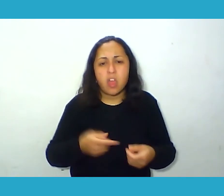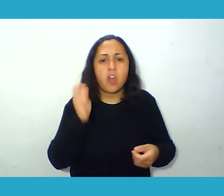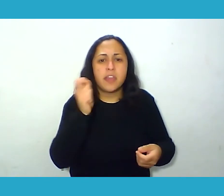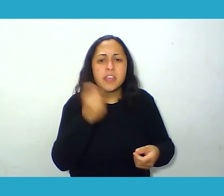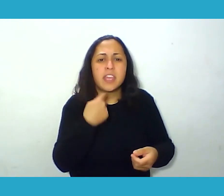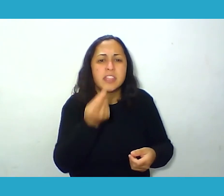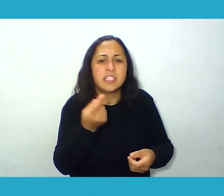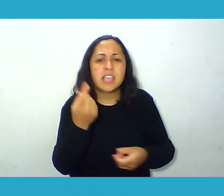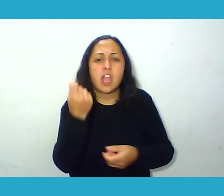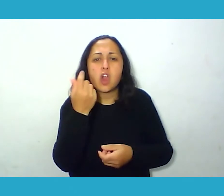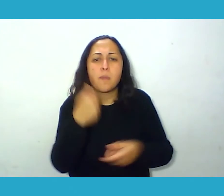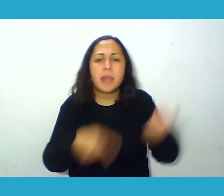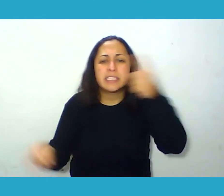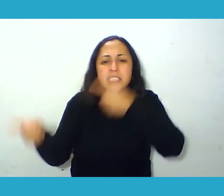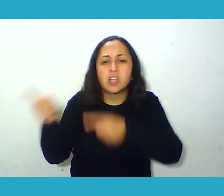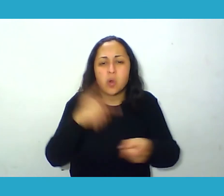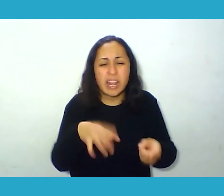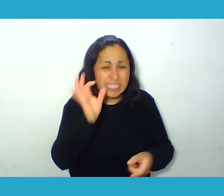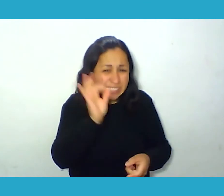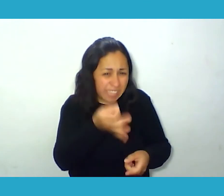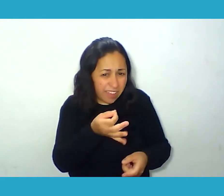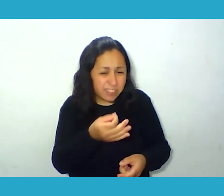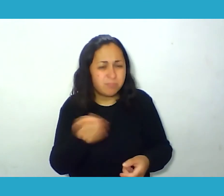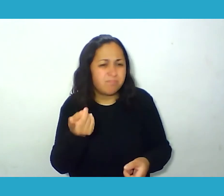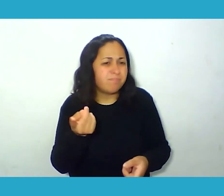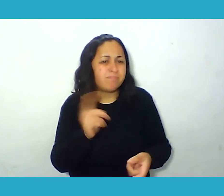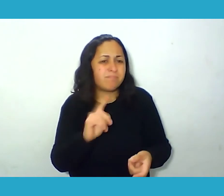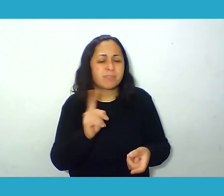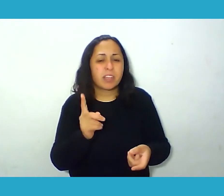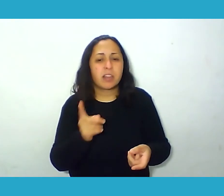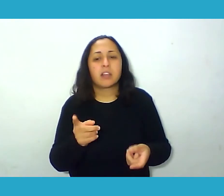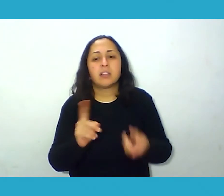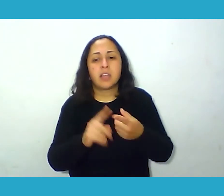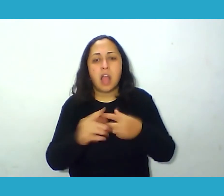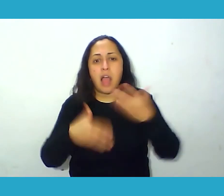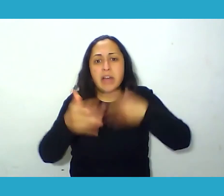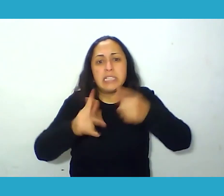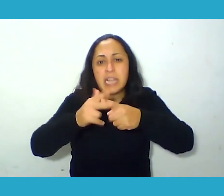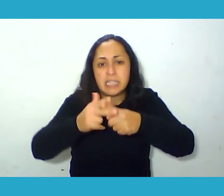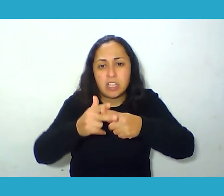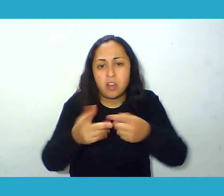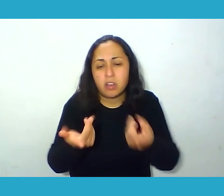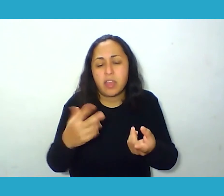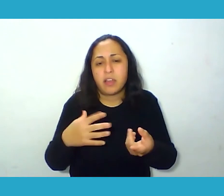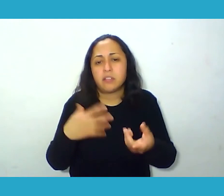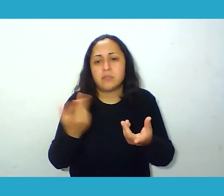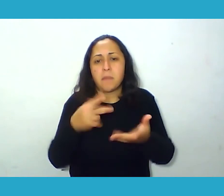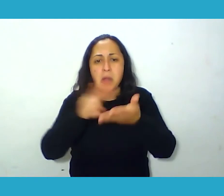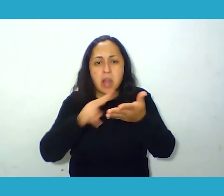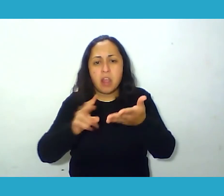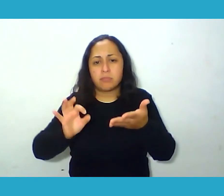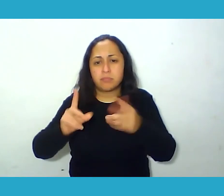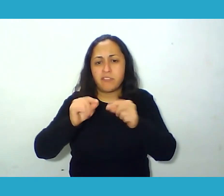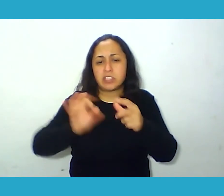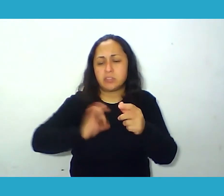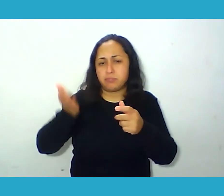de quienes hablan de economía circular. Explica que se impulsaron modificaciones necesarias a través del avance de la tecnología. Procede a leer